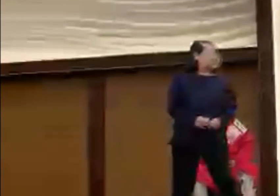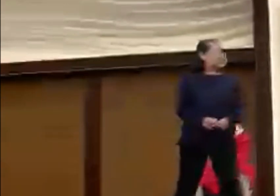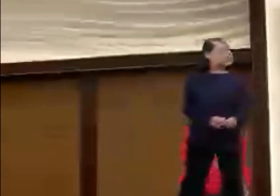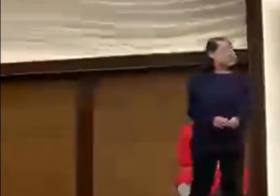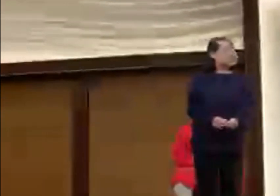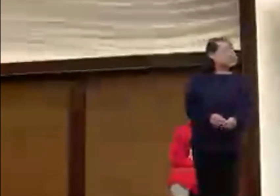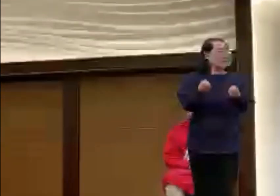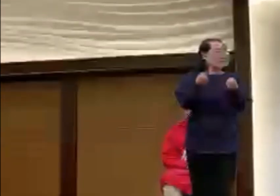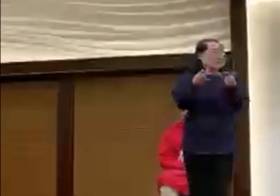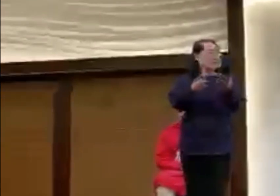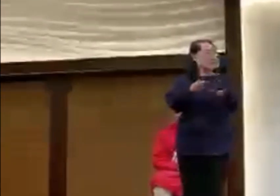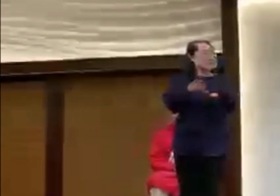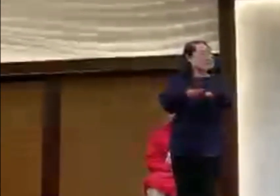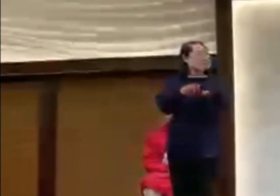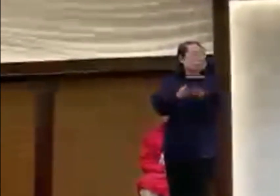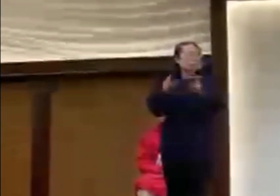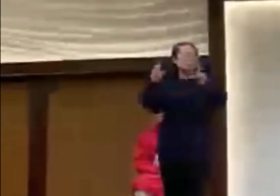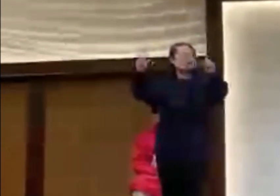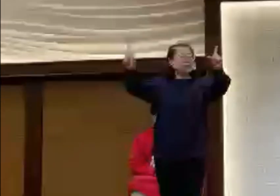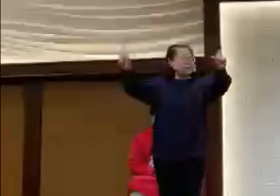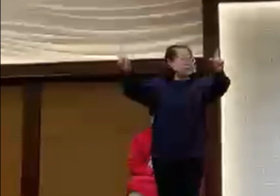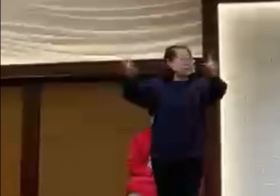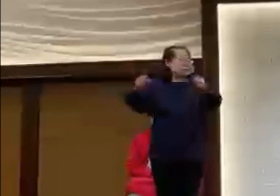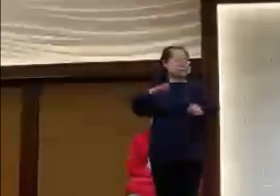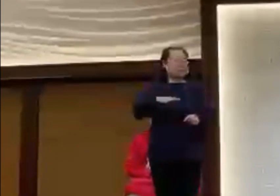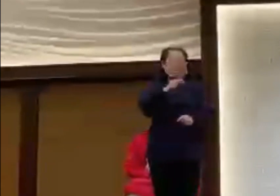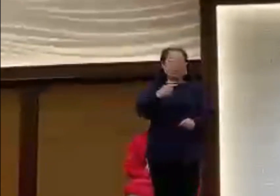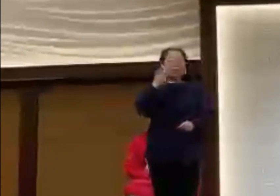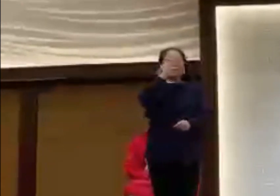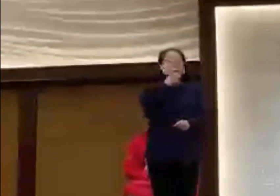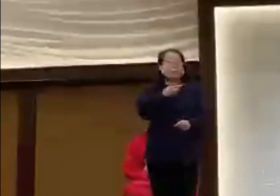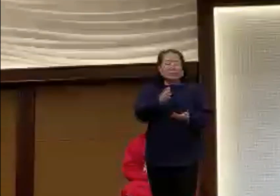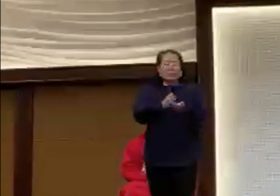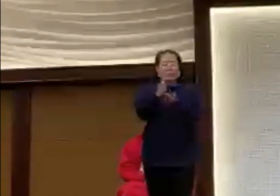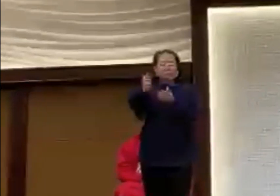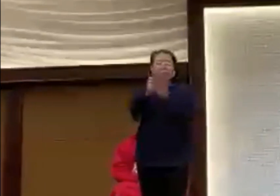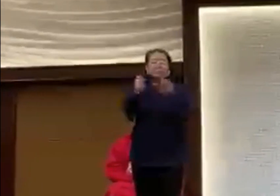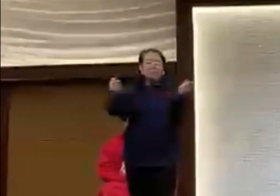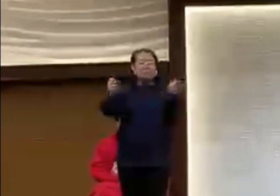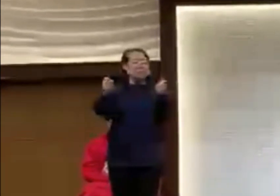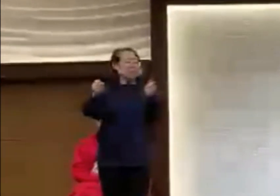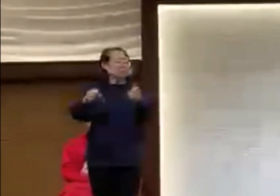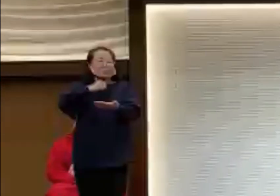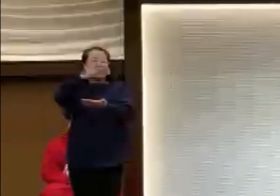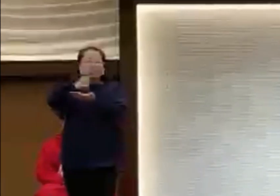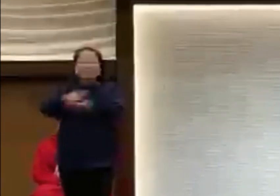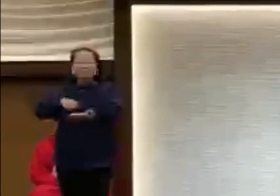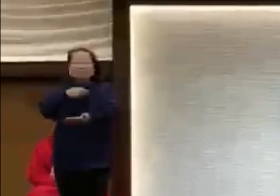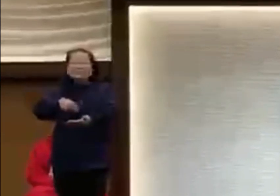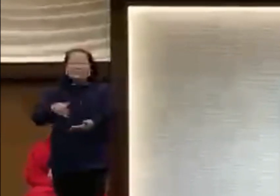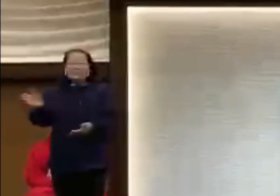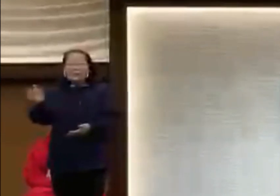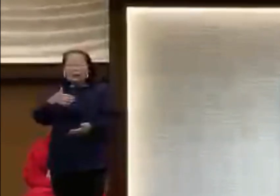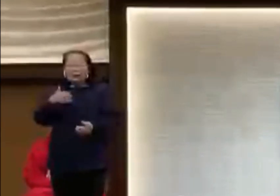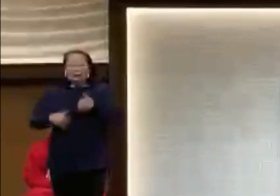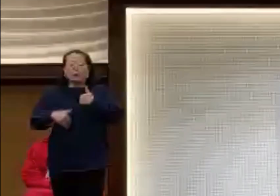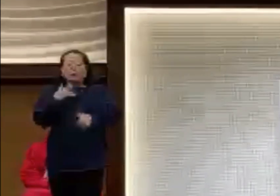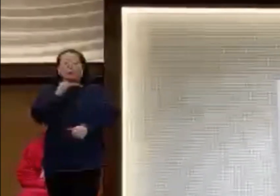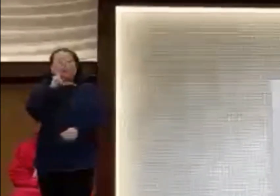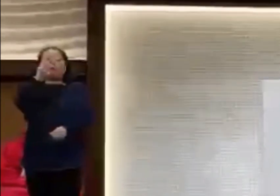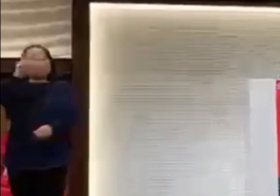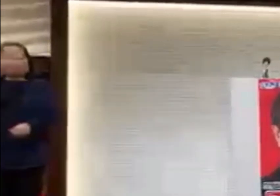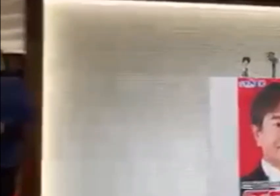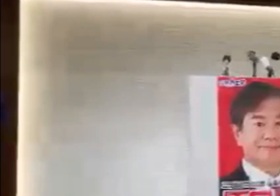それでは祝電をご披露いたします。原口和弘出発式のご盛会を心からお喜び申し上げ